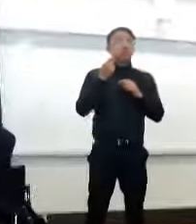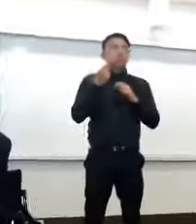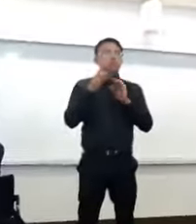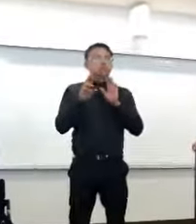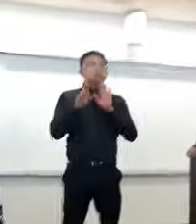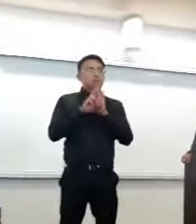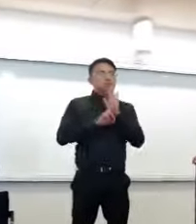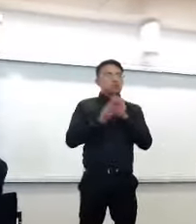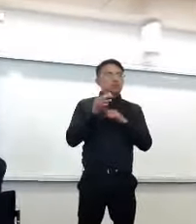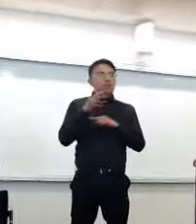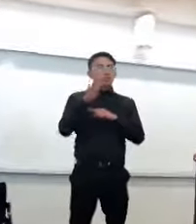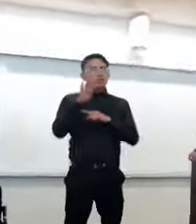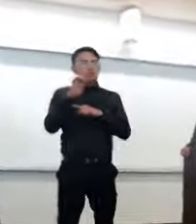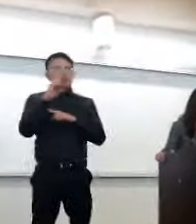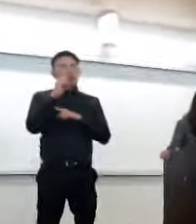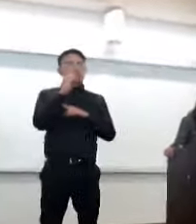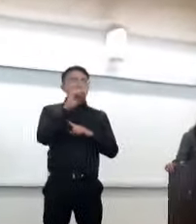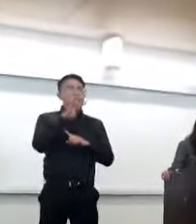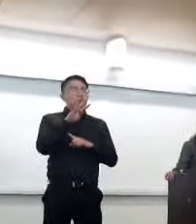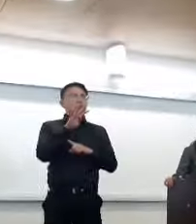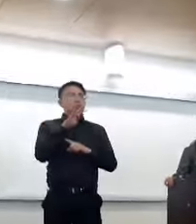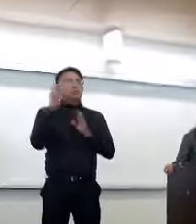2004 del 2017,